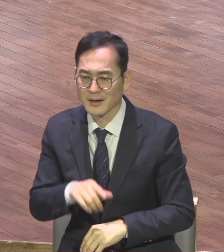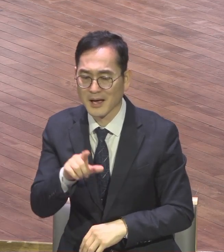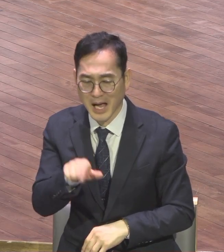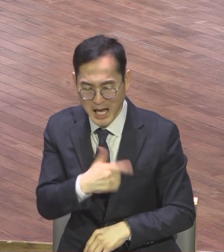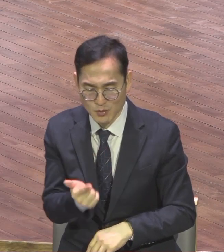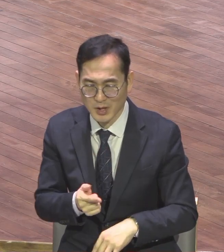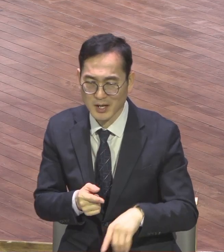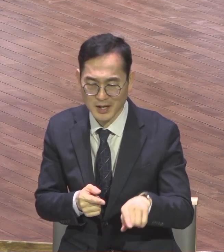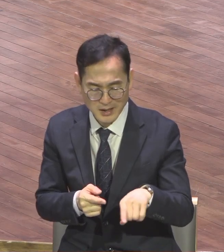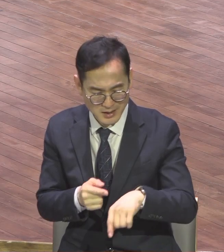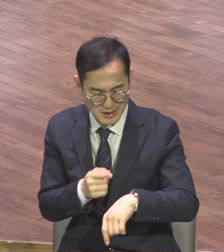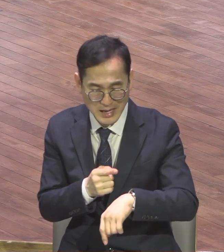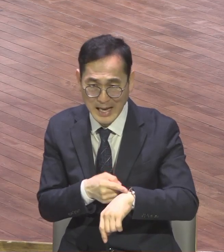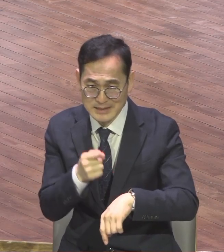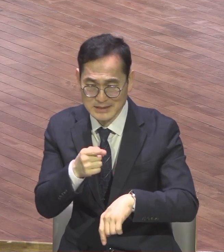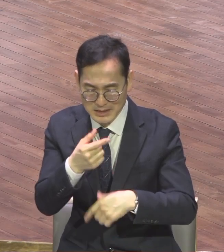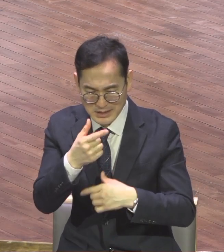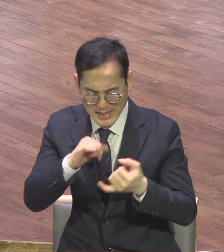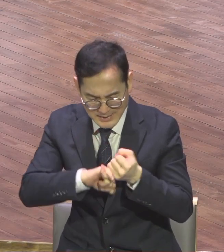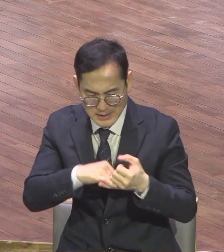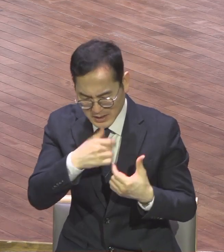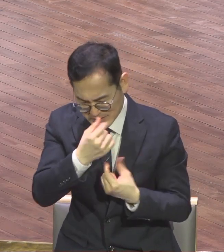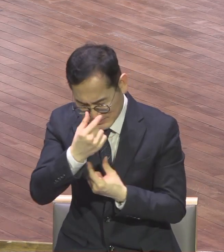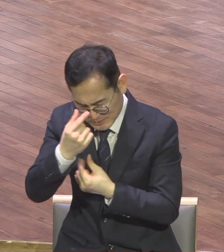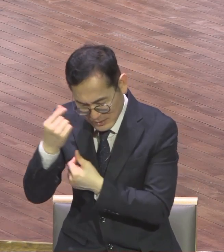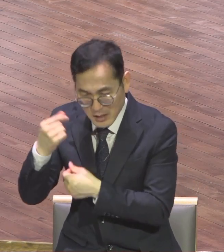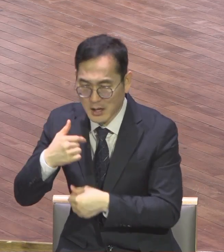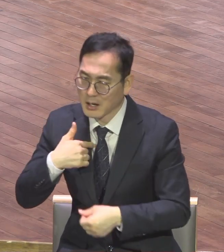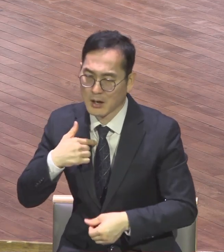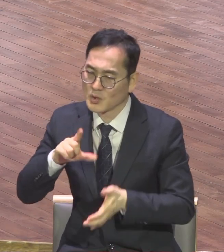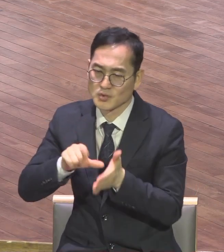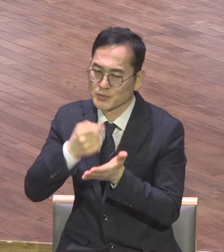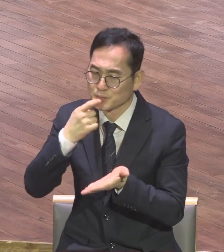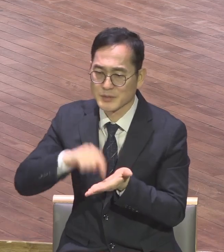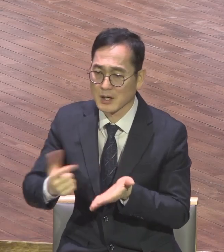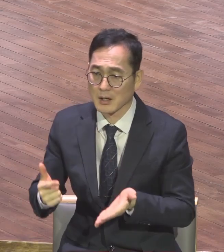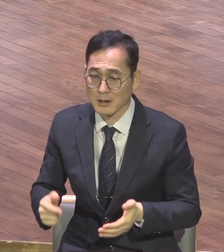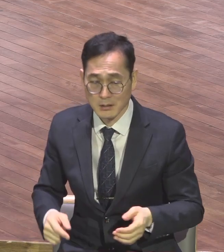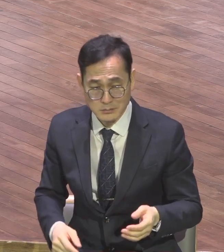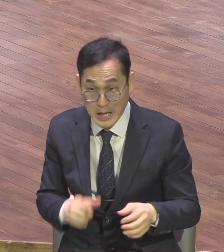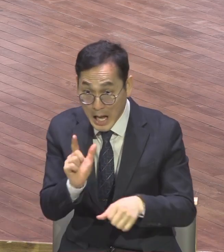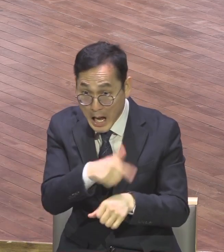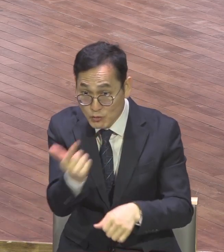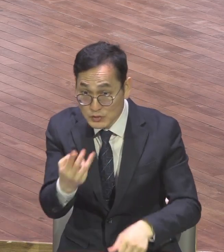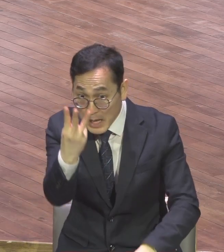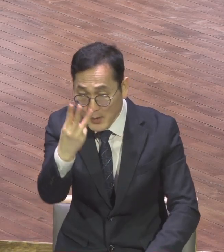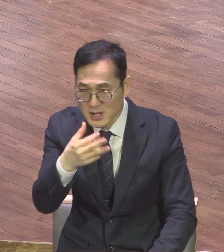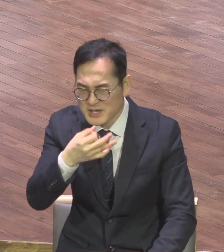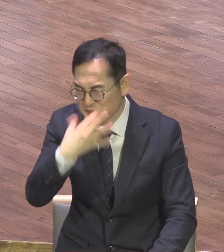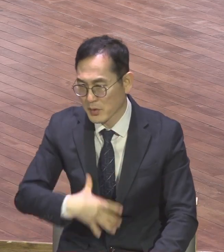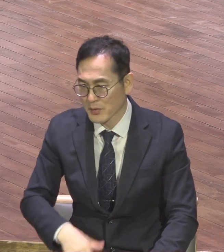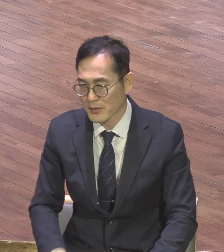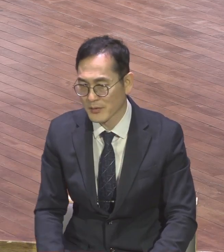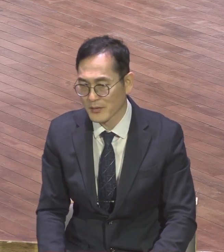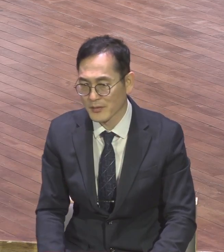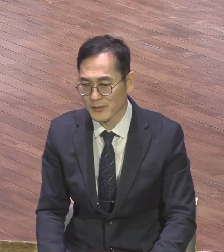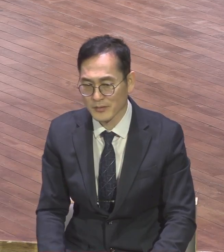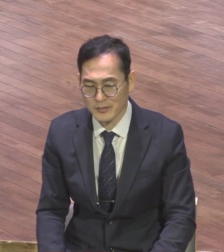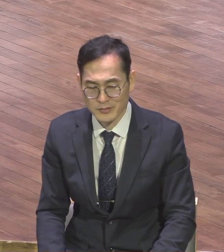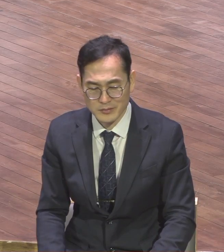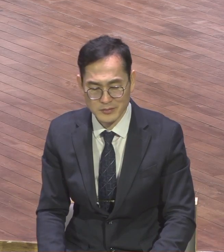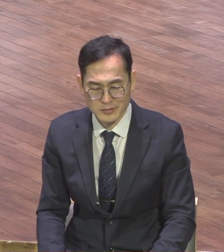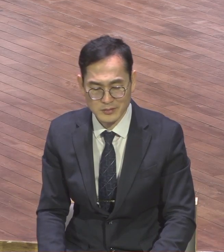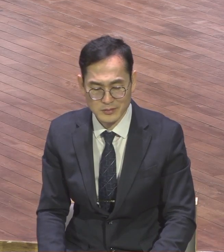번 이건 완전 24 기도예요. 24. 무슨 말입니까? 하루 세 번 하는 이 말은 24 하루